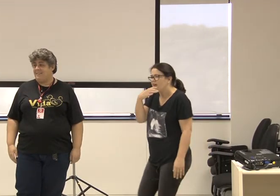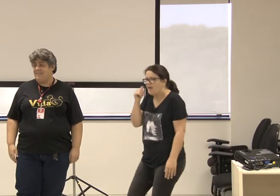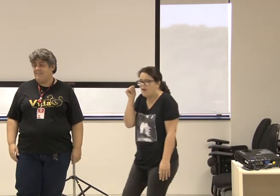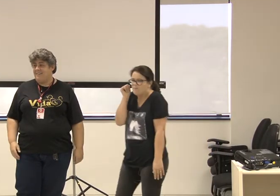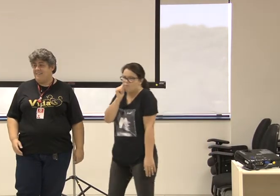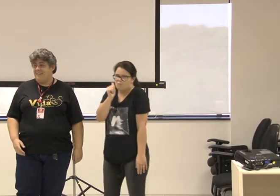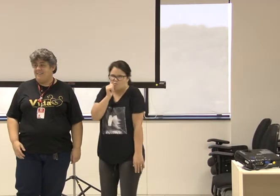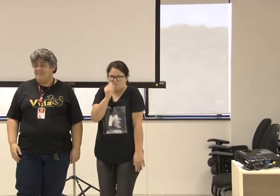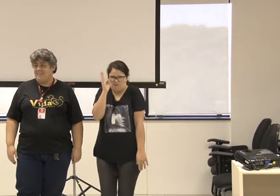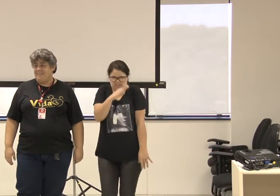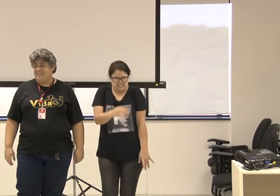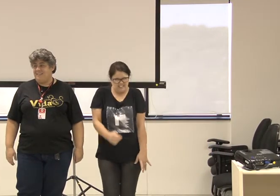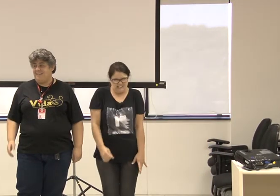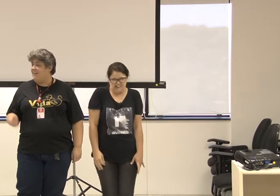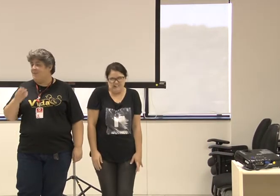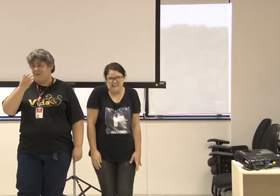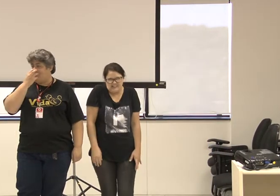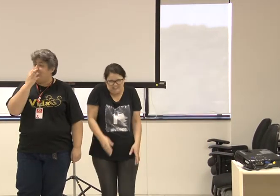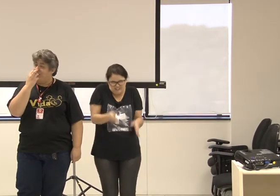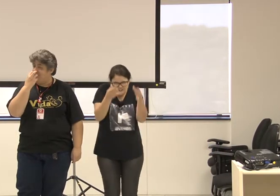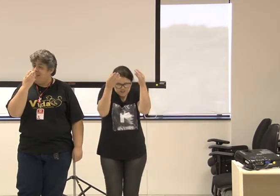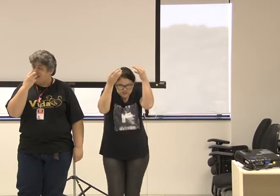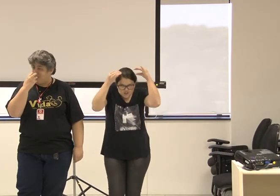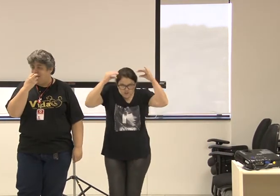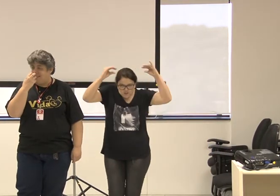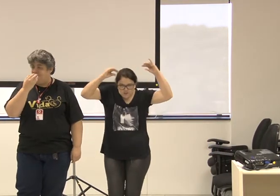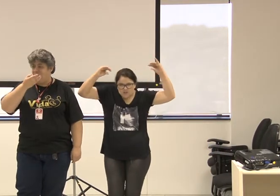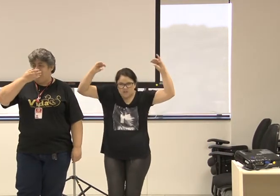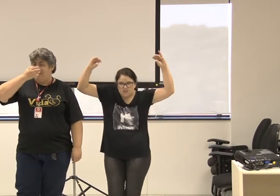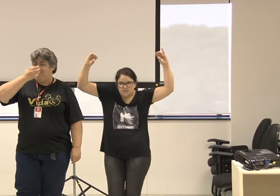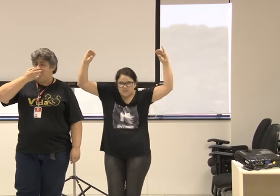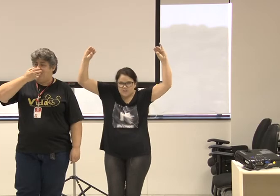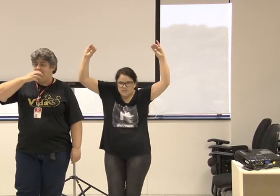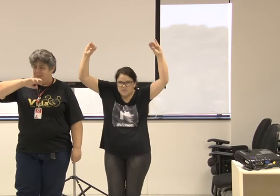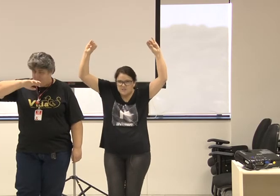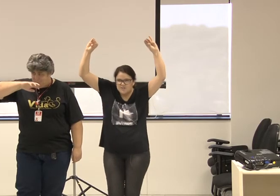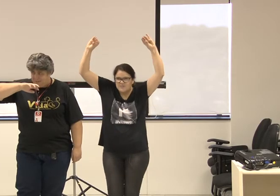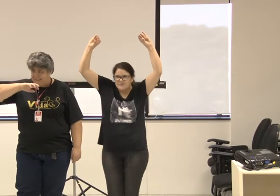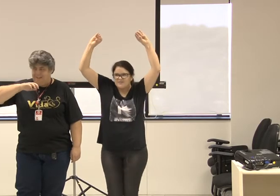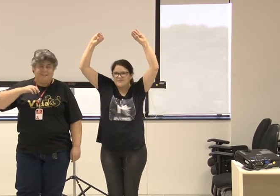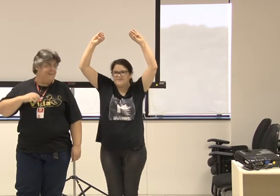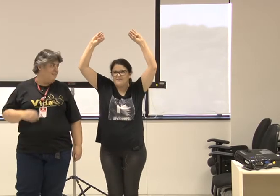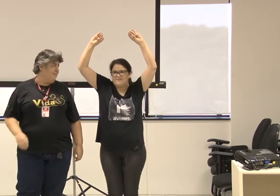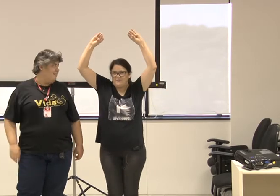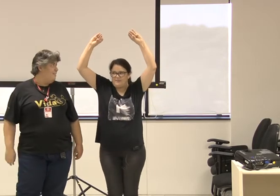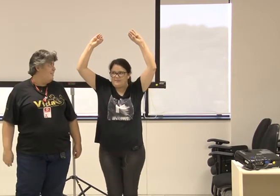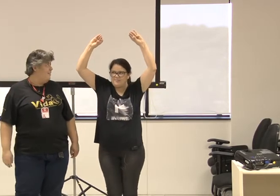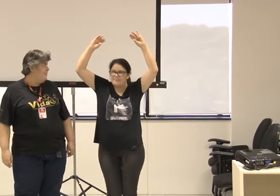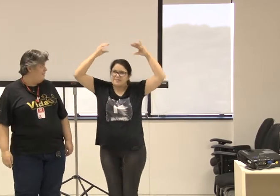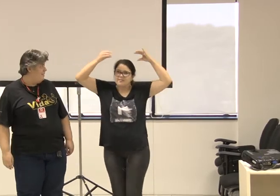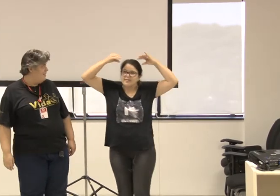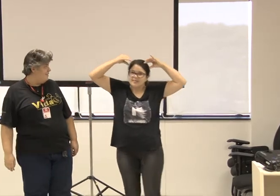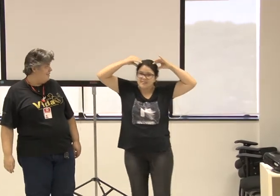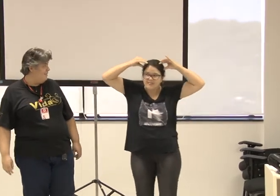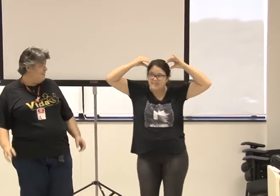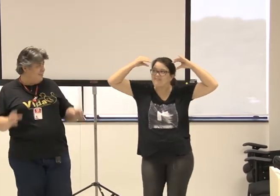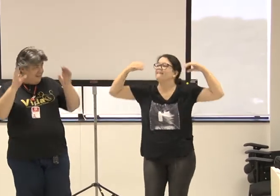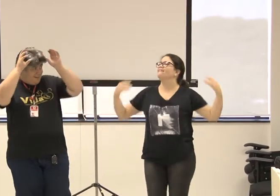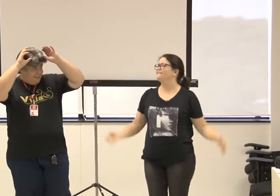A Branca de Neve e Sete Anões. Não, cachorro não. Cachorro é assim que eu tinha feito. Ela mandou fazer de novo assim. Você não quis a Branca de Neve e Sete Anões?